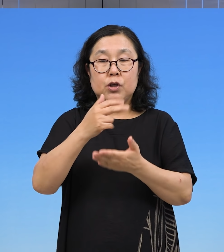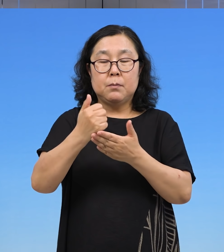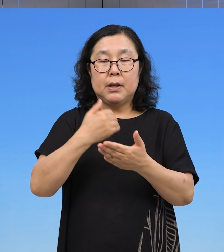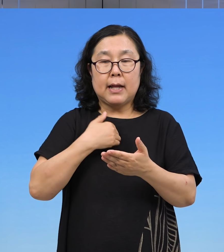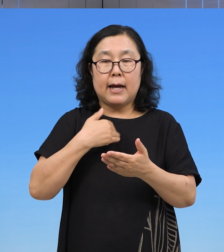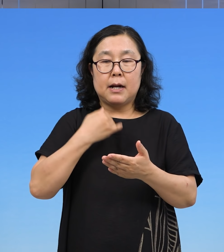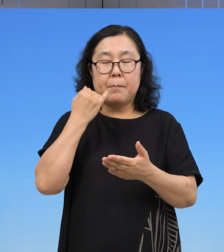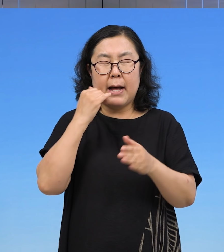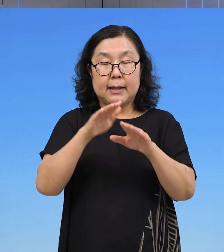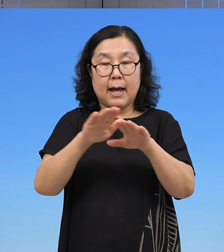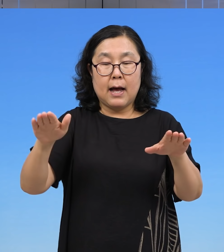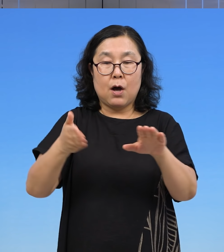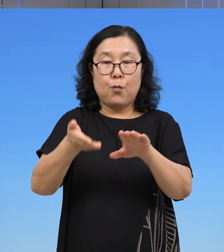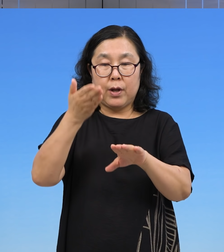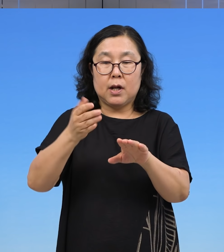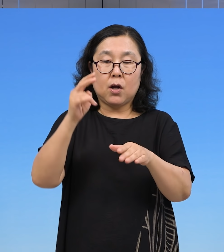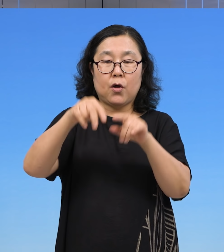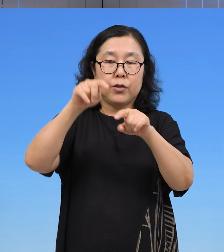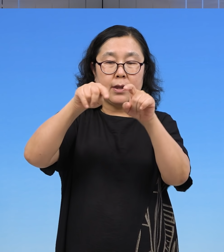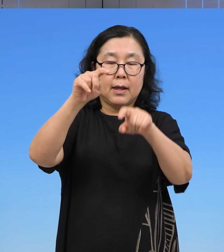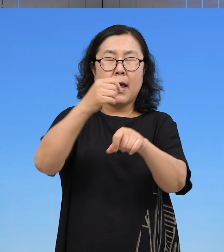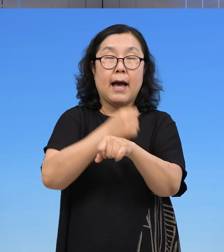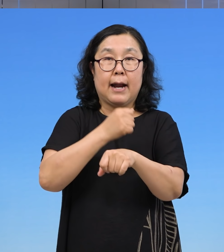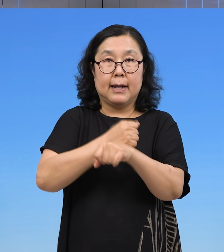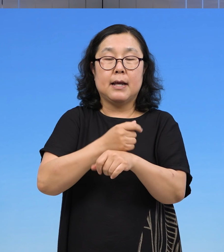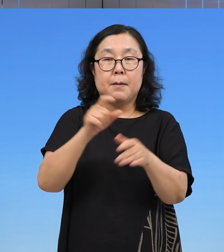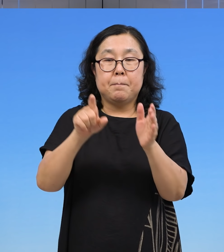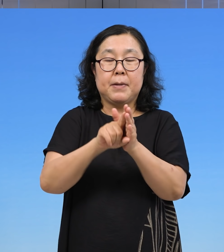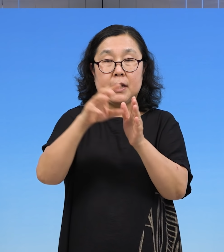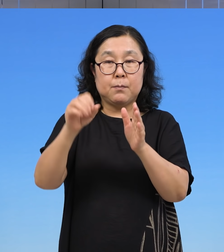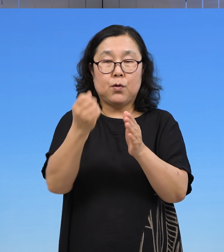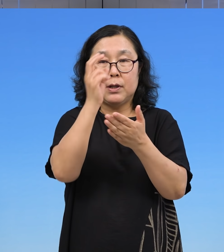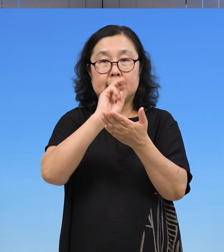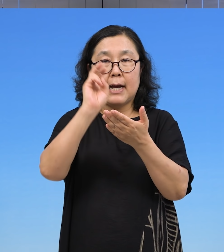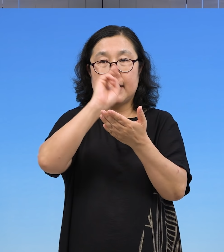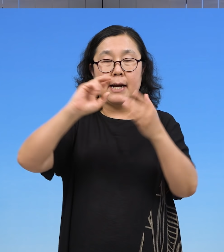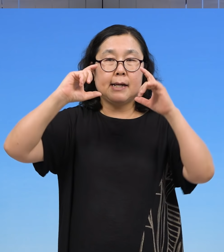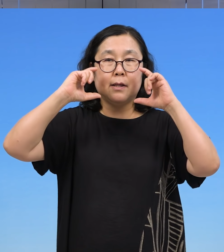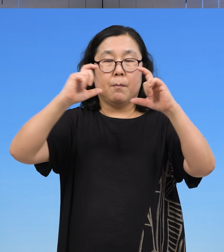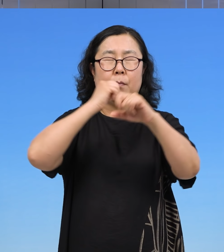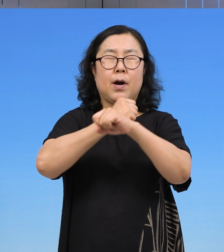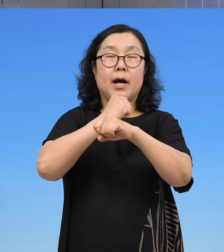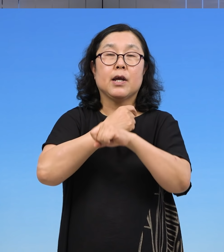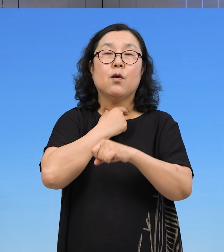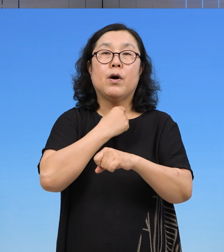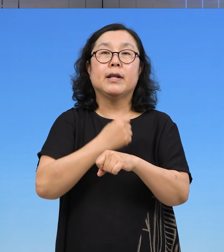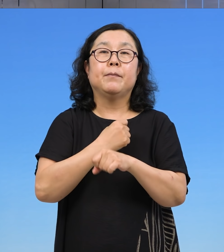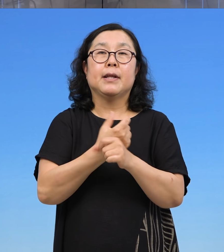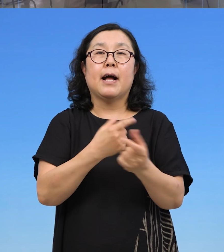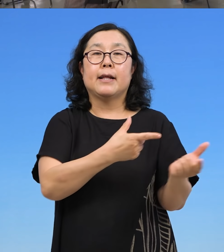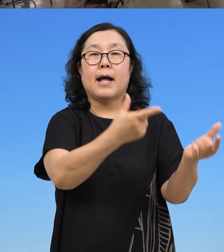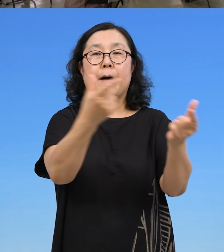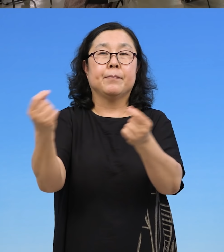나로 바다 위 걷게 하리 믿음을 가지고 이 찬양을 선포하기 원합니다 같이 찬양하시겠습니다